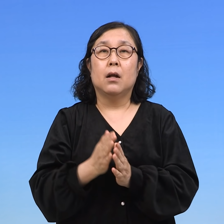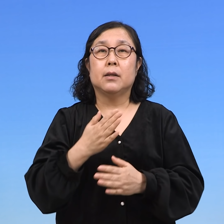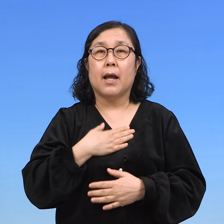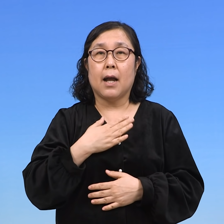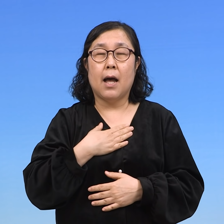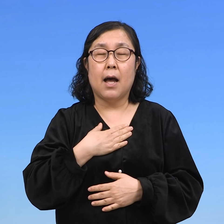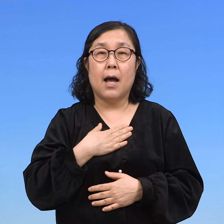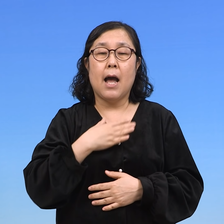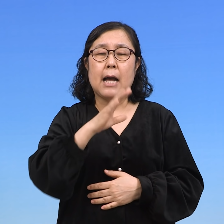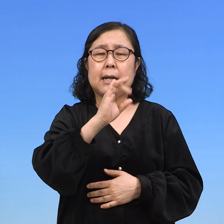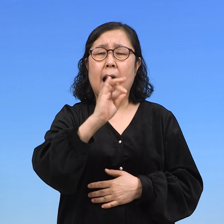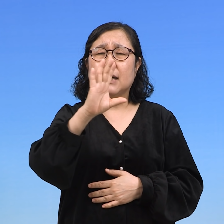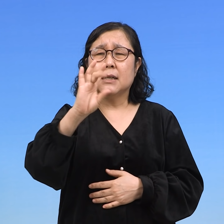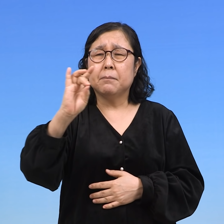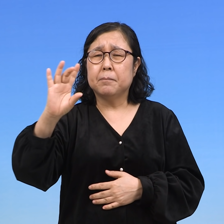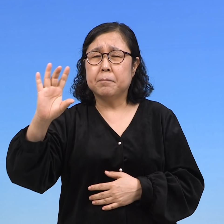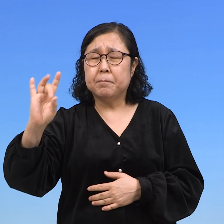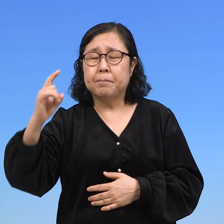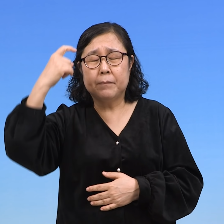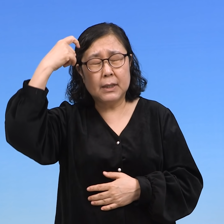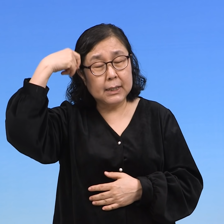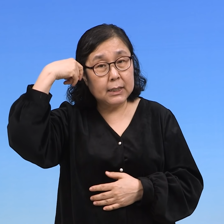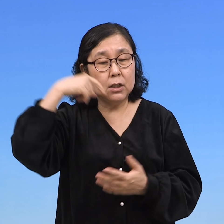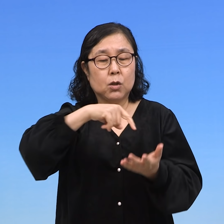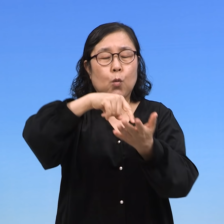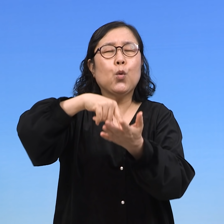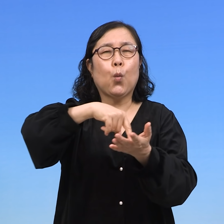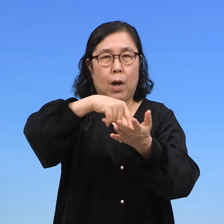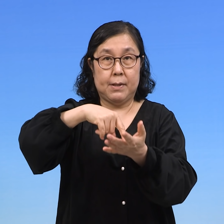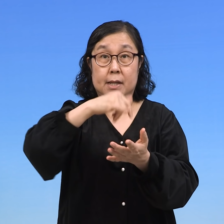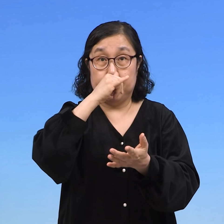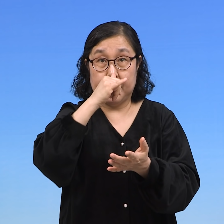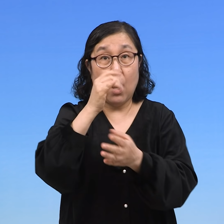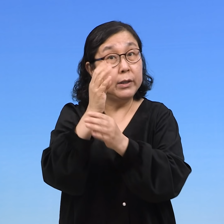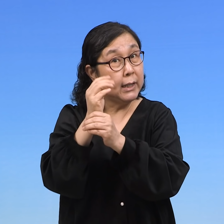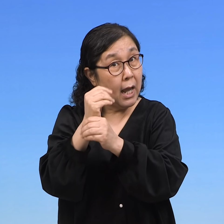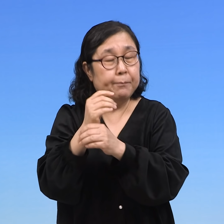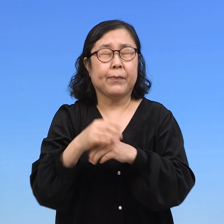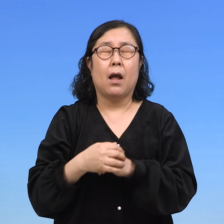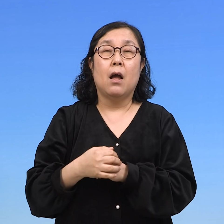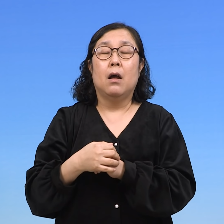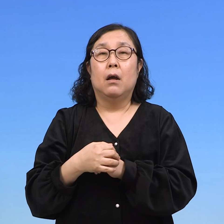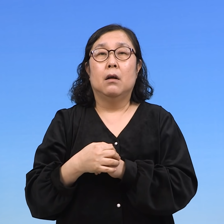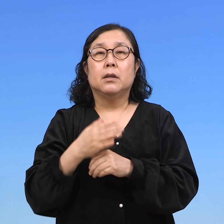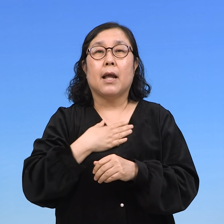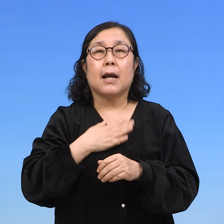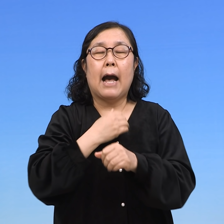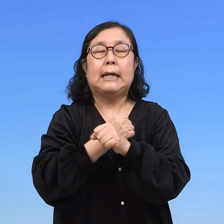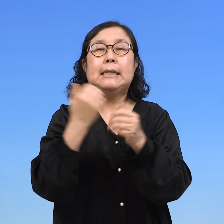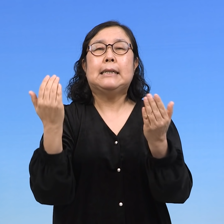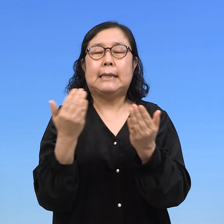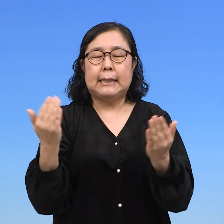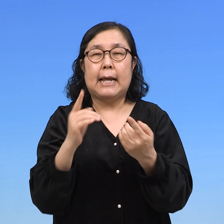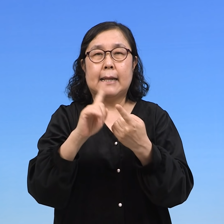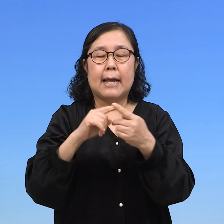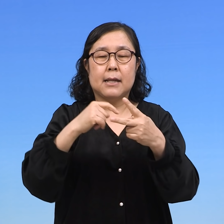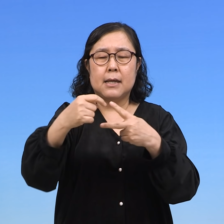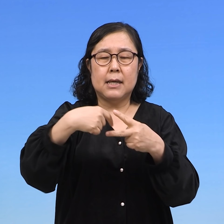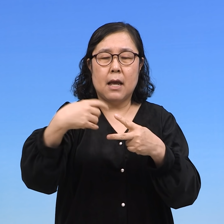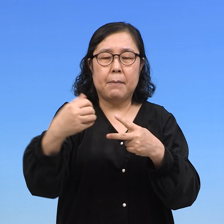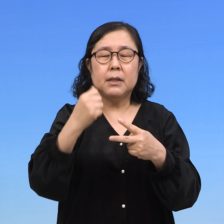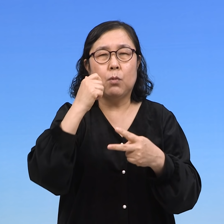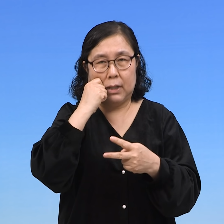제가 가끔씩 느끼는 외로움 고독감이 언젠가 하면 제가 하는 일들에 대해서 이해받지